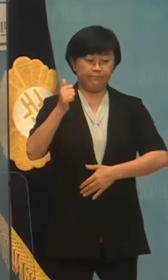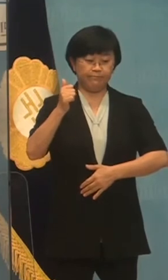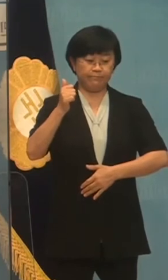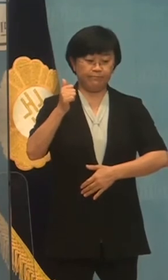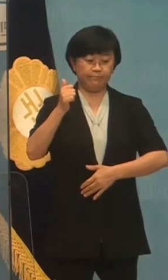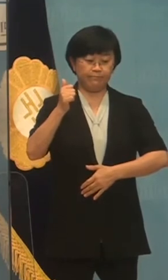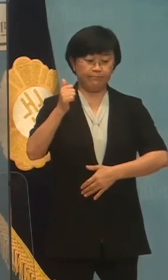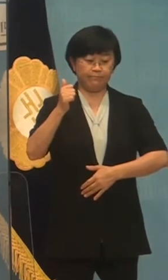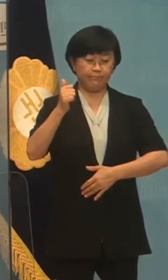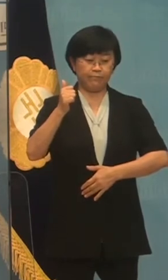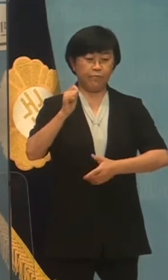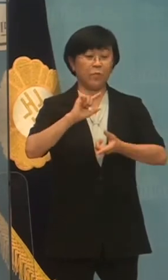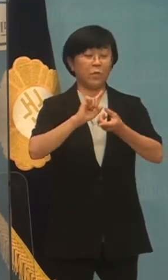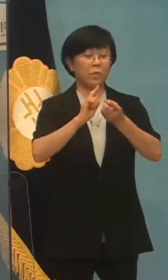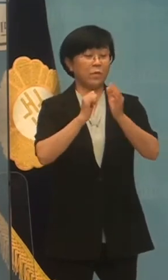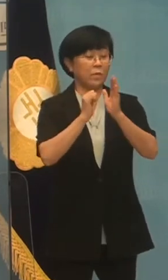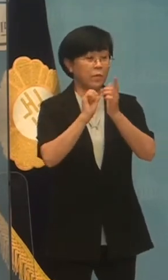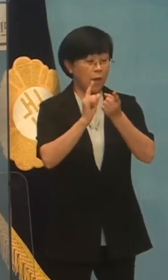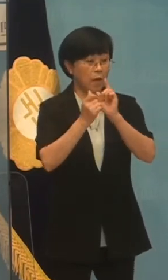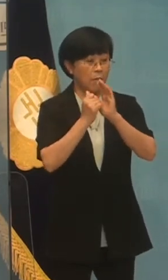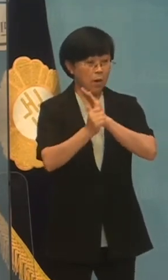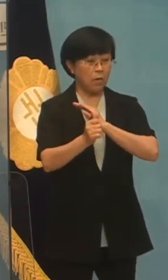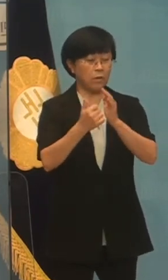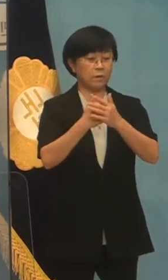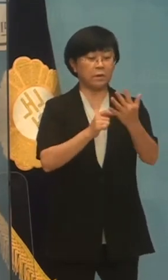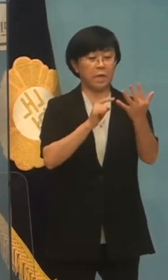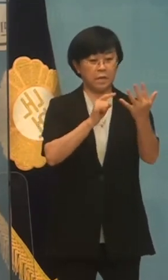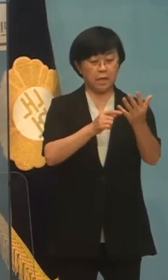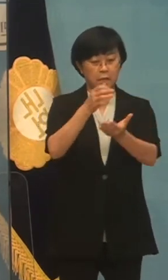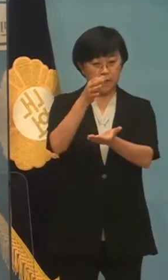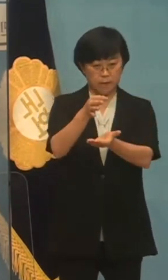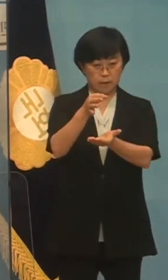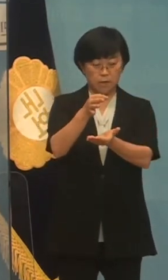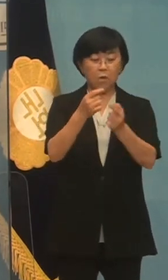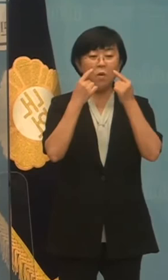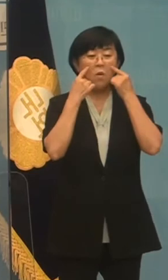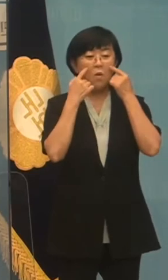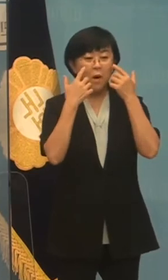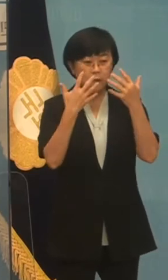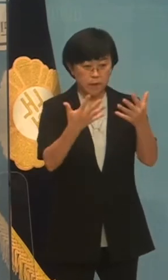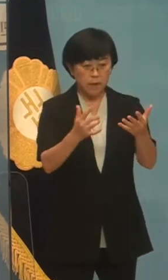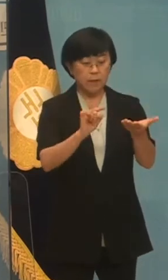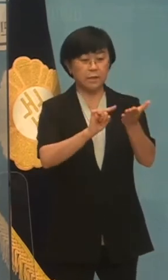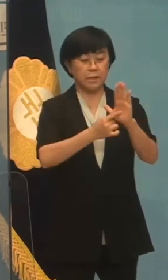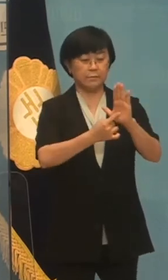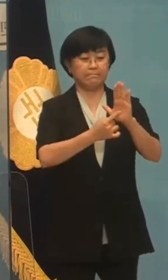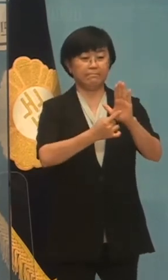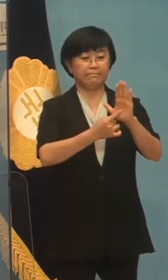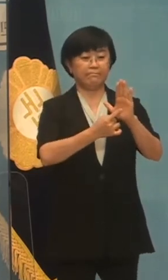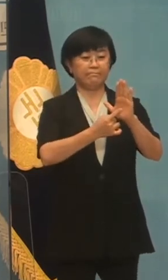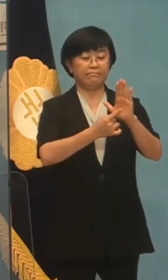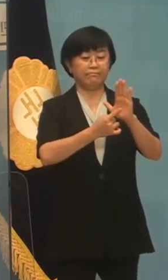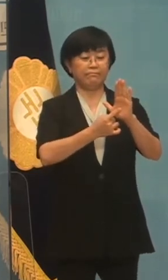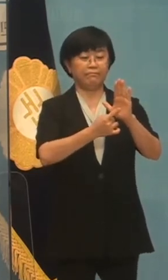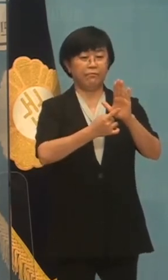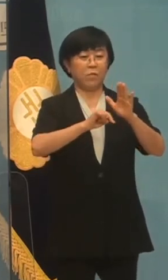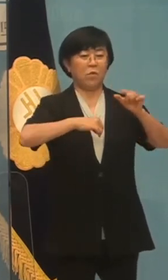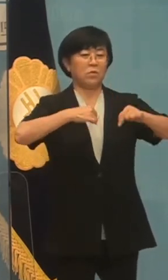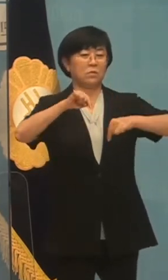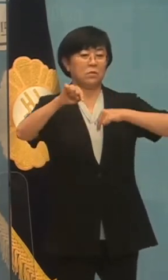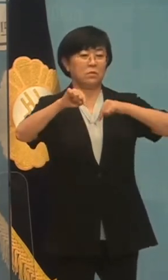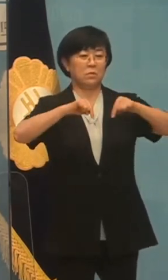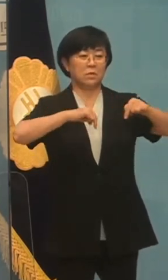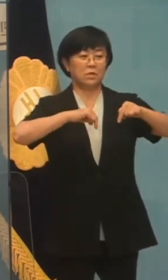기후 대통령 등으로 대변하고자 하는 대상과 가치를 명확히 제시함으로써 독자적 정치